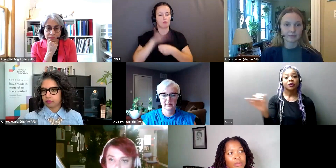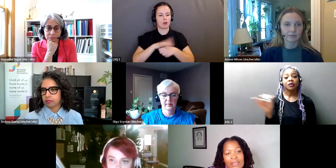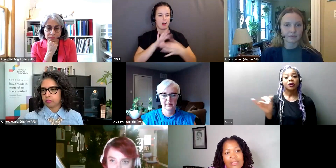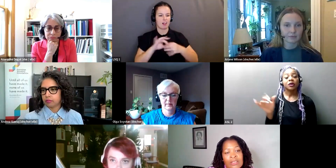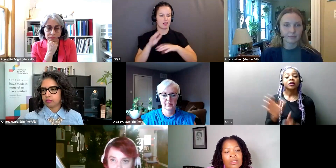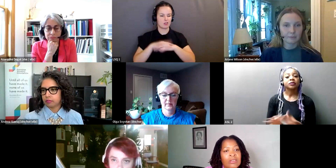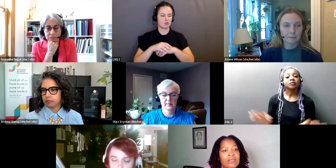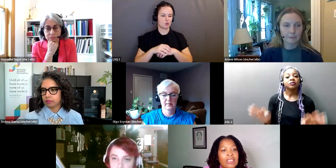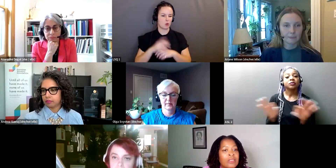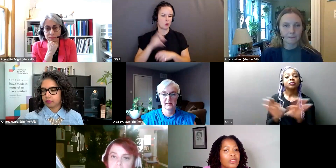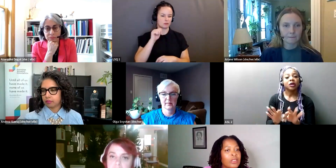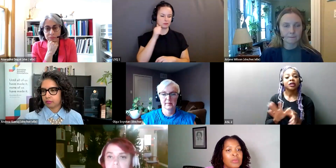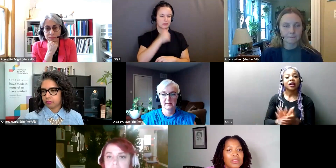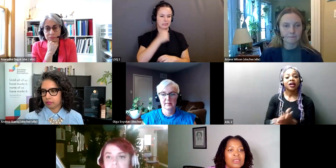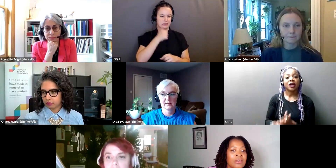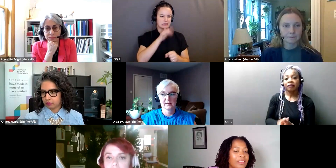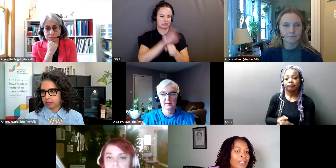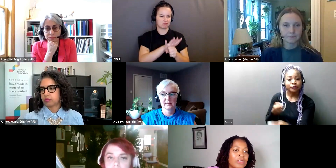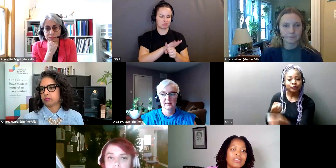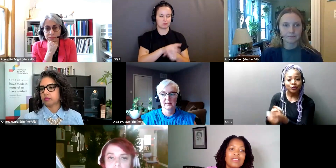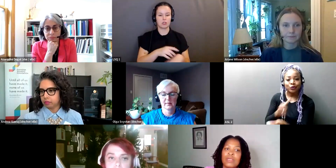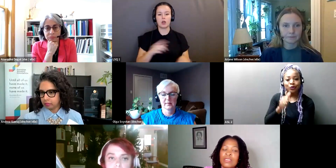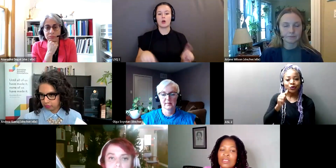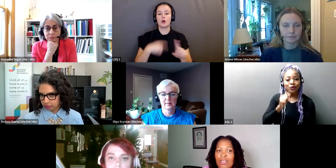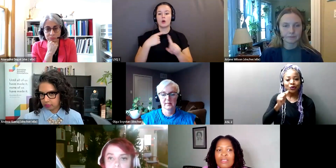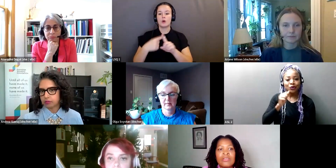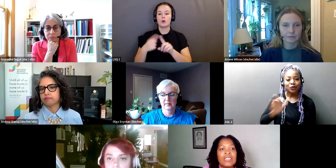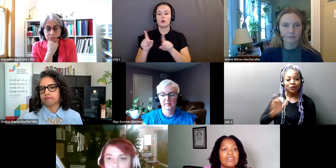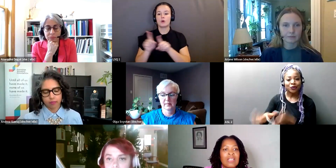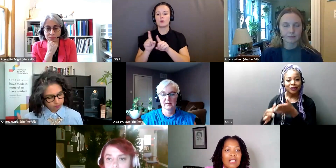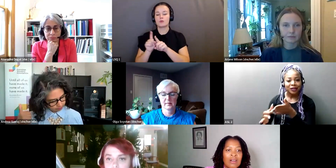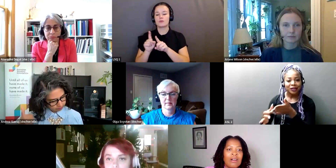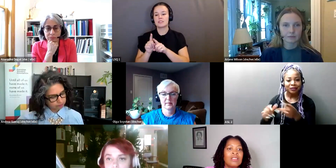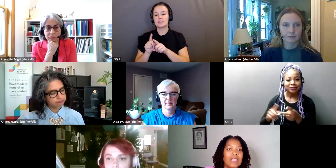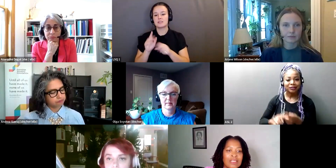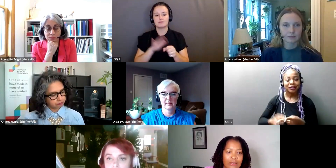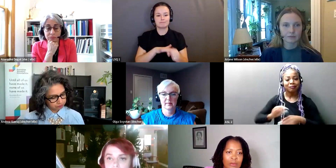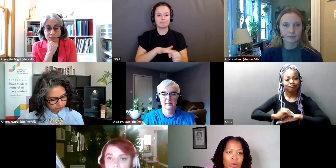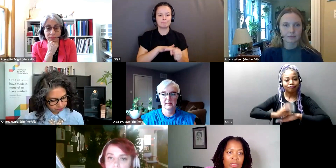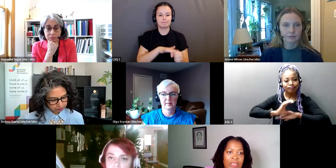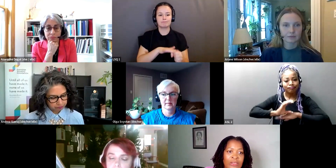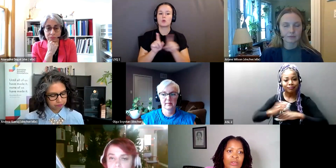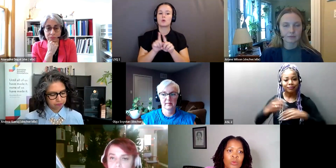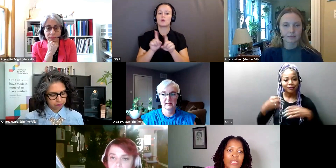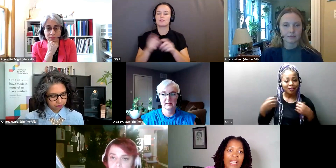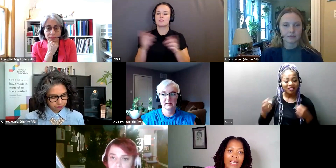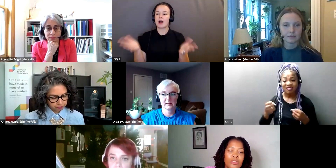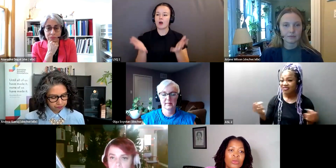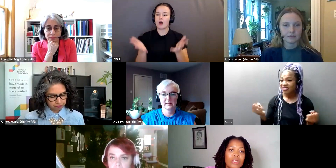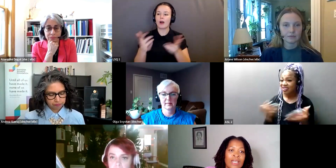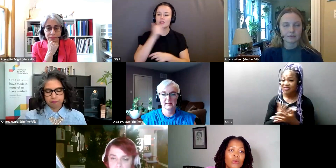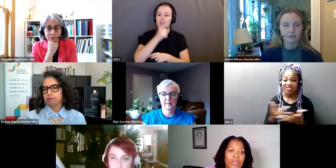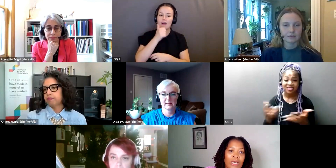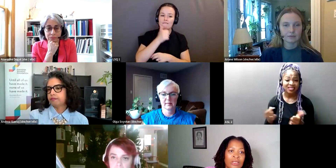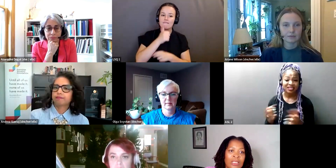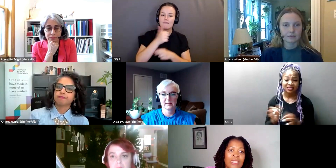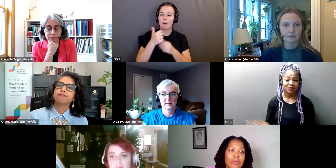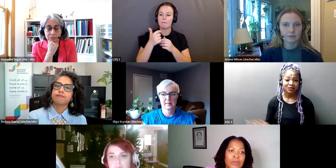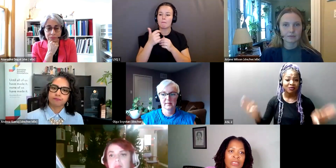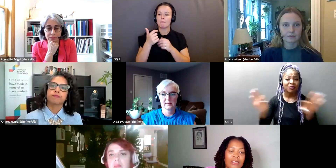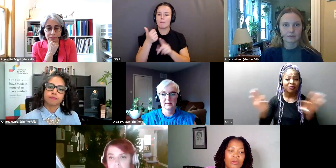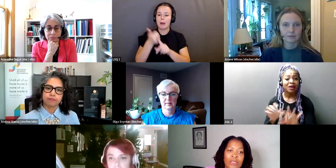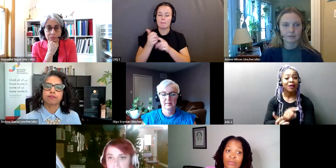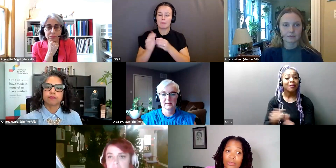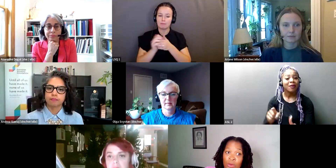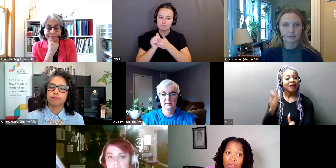sexiste, l'importance de développer le leadership des filles, renforcer leur estime personnelle,